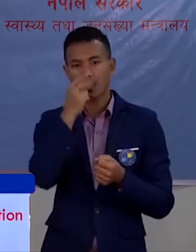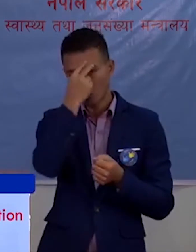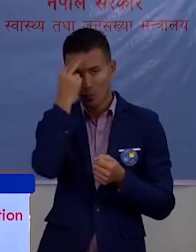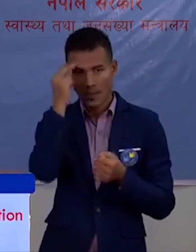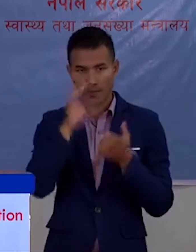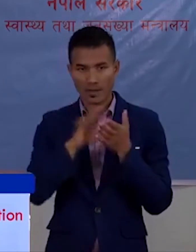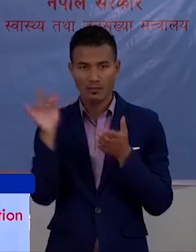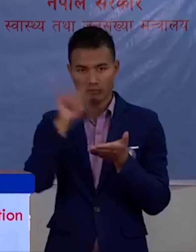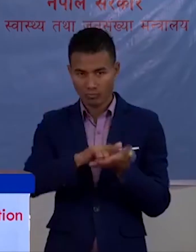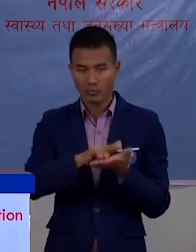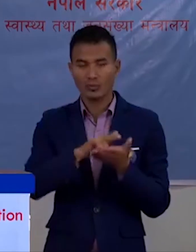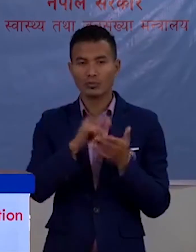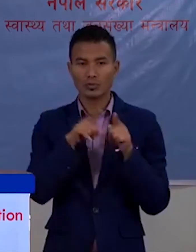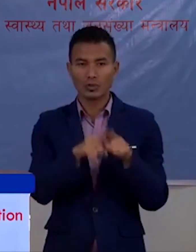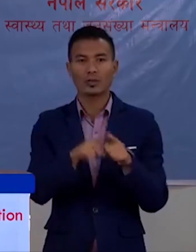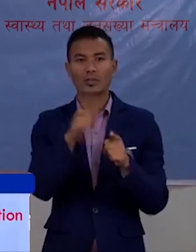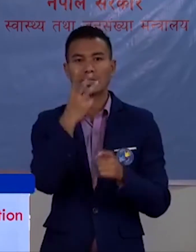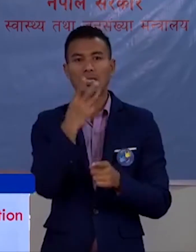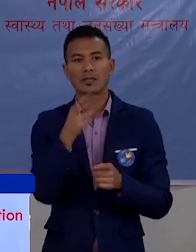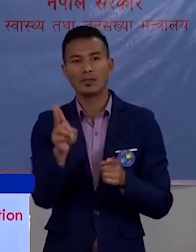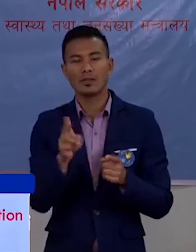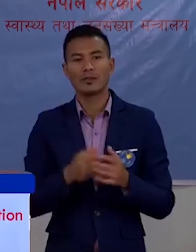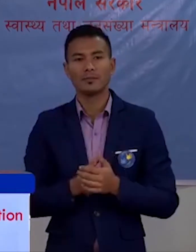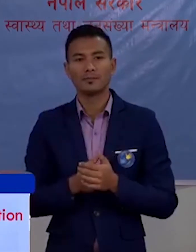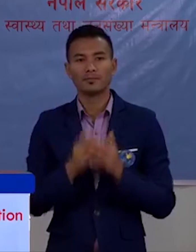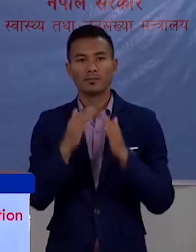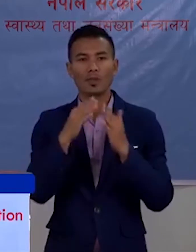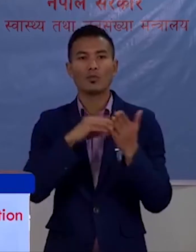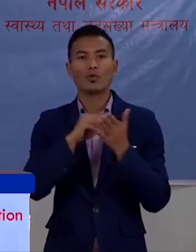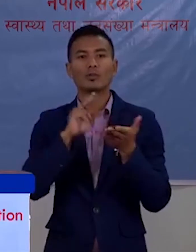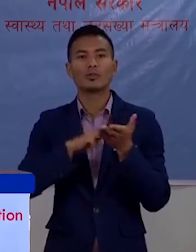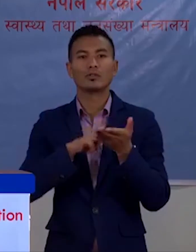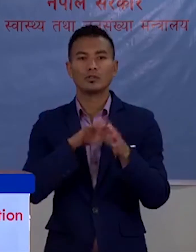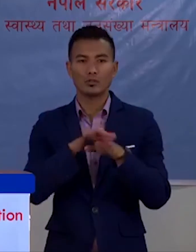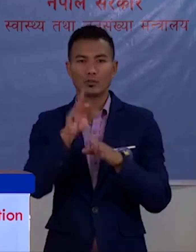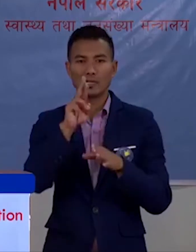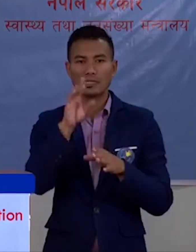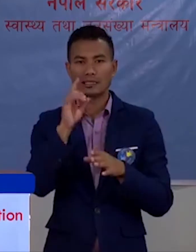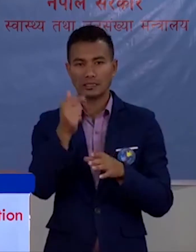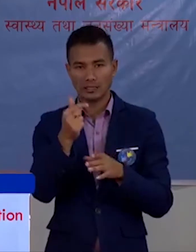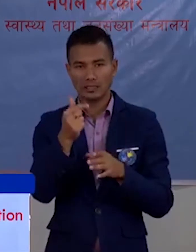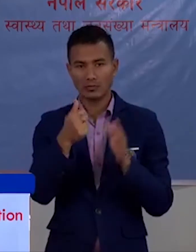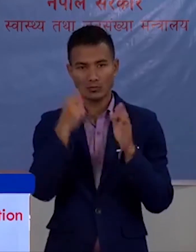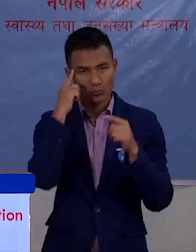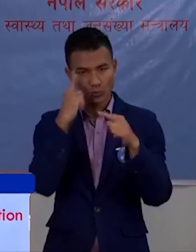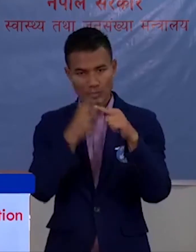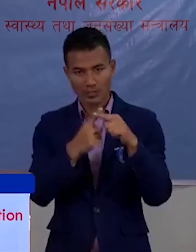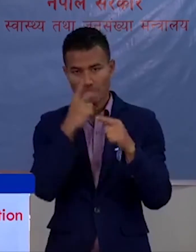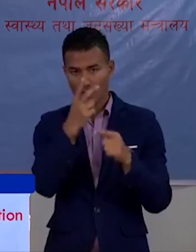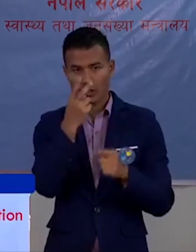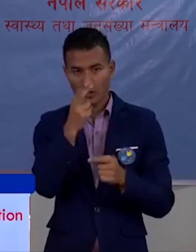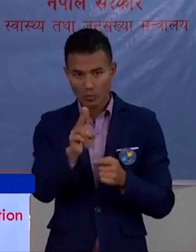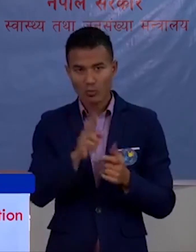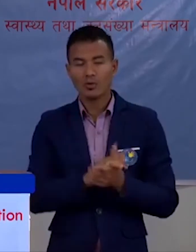दुबईबाट आउनुभएको र उहाँसहित 3 परिवारको सदस्यहरूमा आरडिटी पोजिटिभ देखिएको थियो